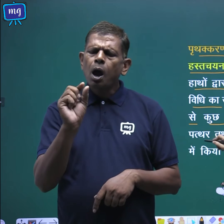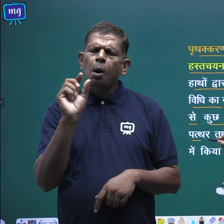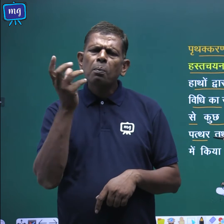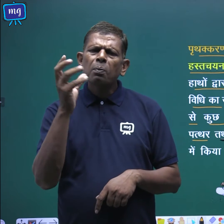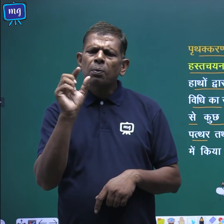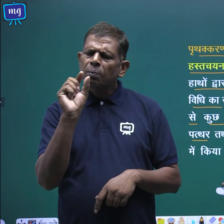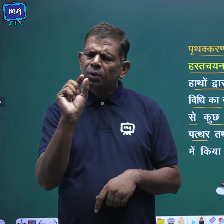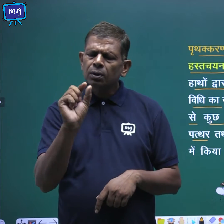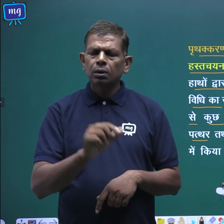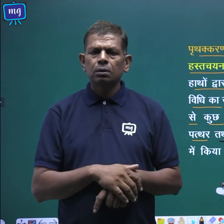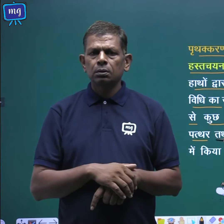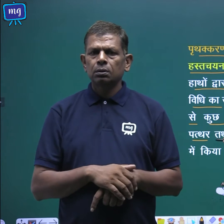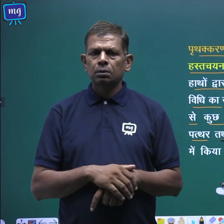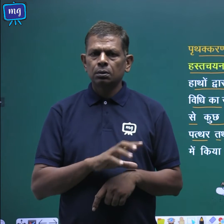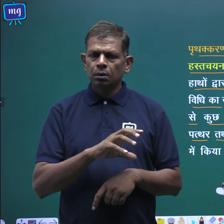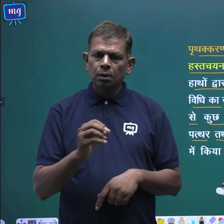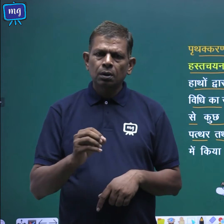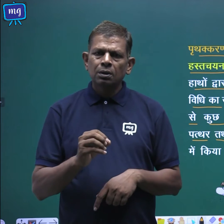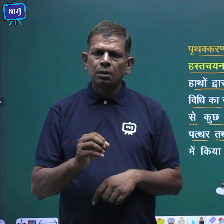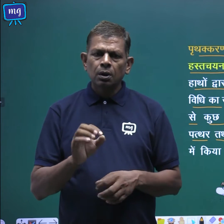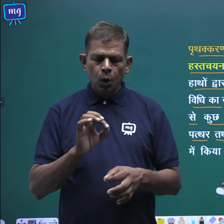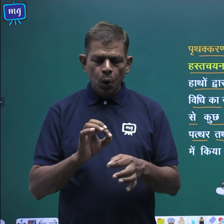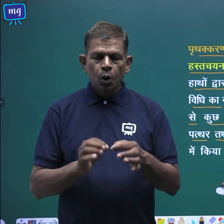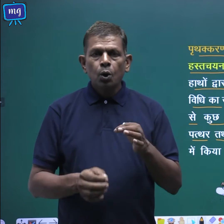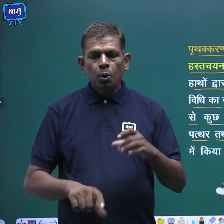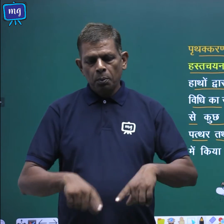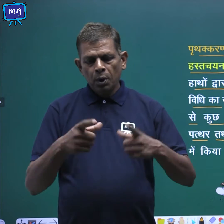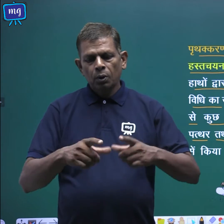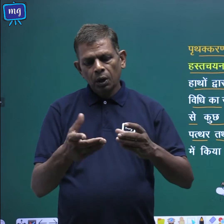पत्थर तथा भूसे को